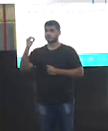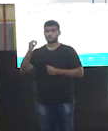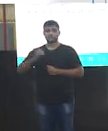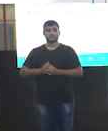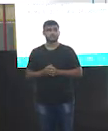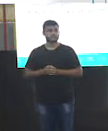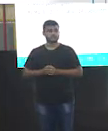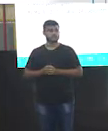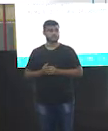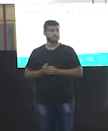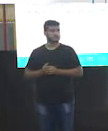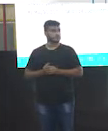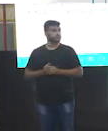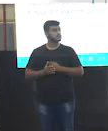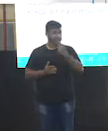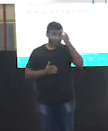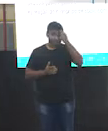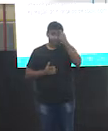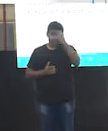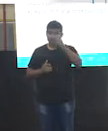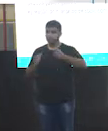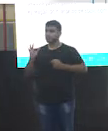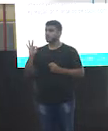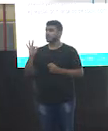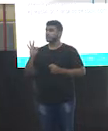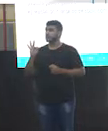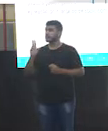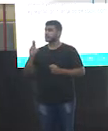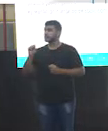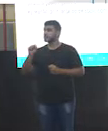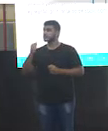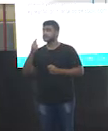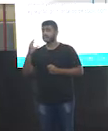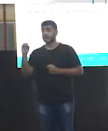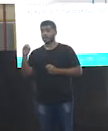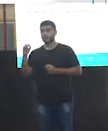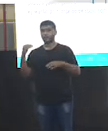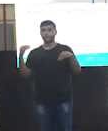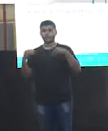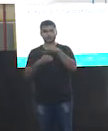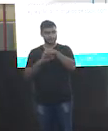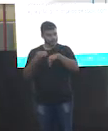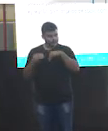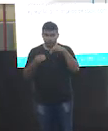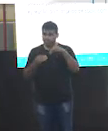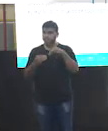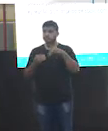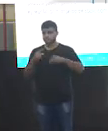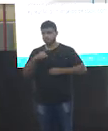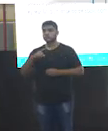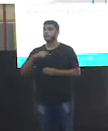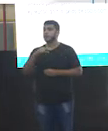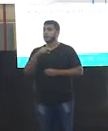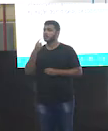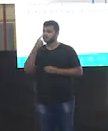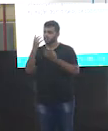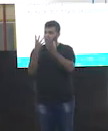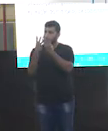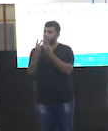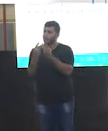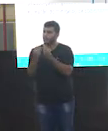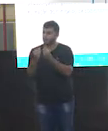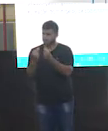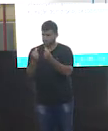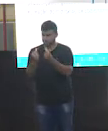fundido, tá? Ele sofreu fusão. Então ele diz que aparece esse aspecto derretido